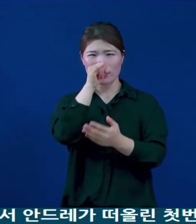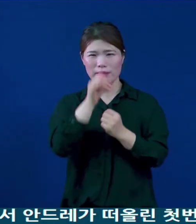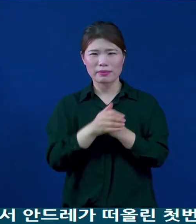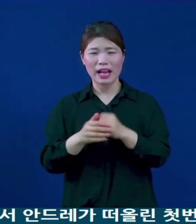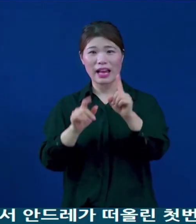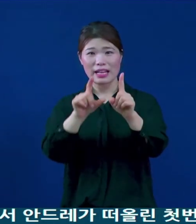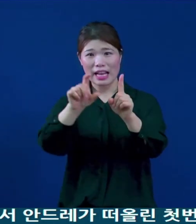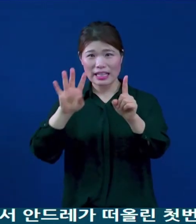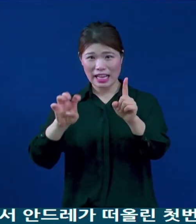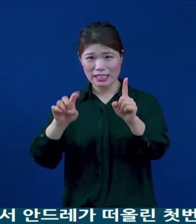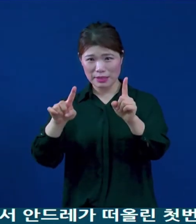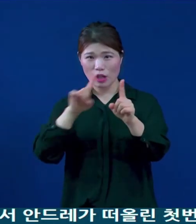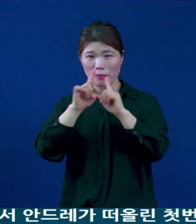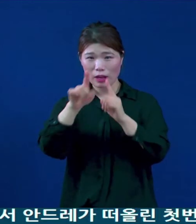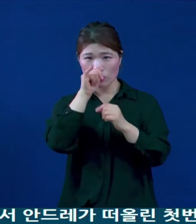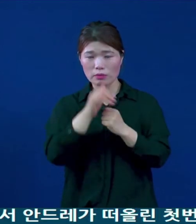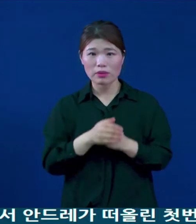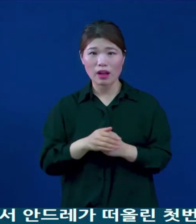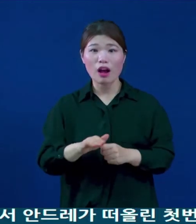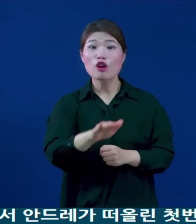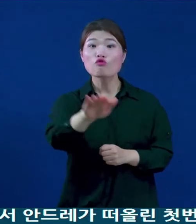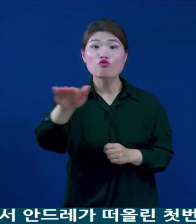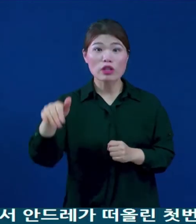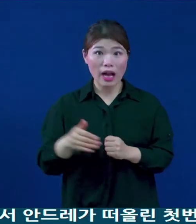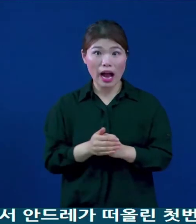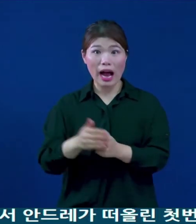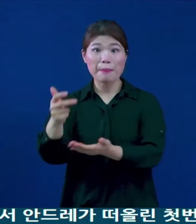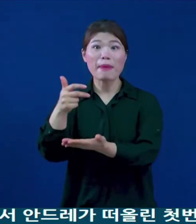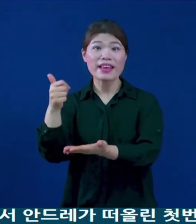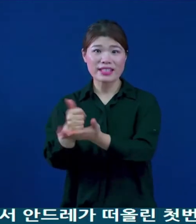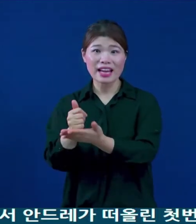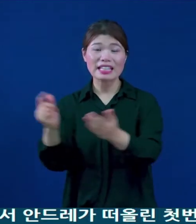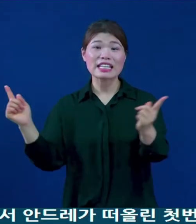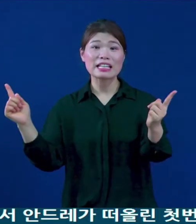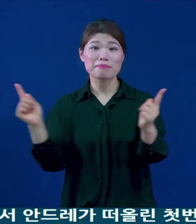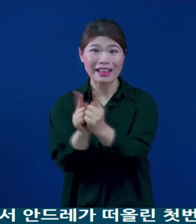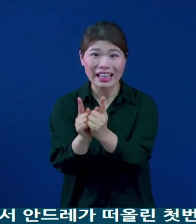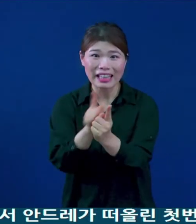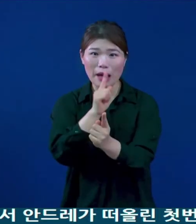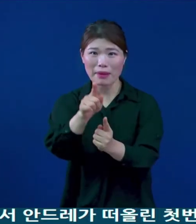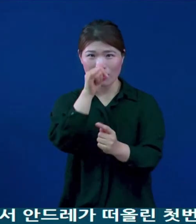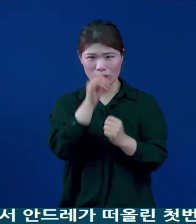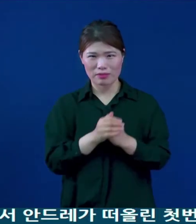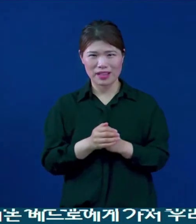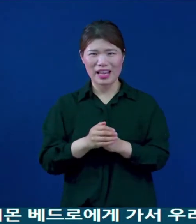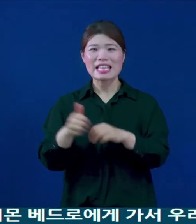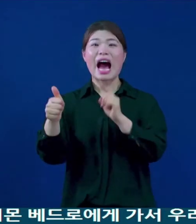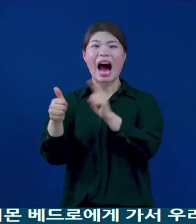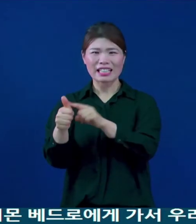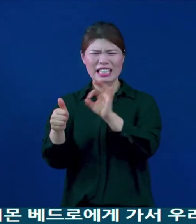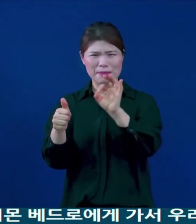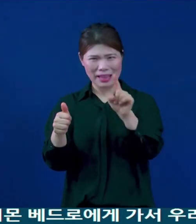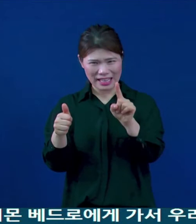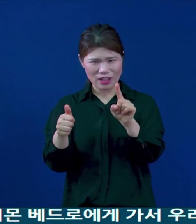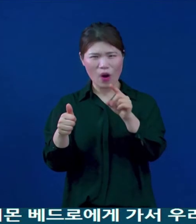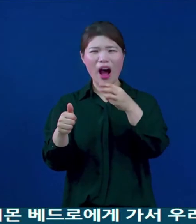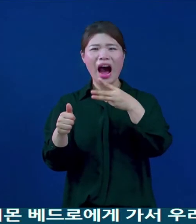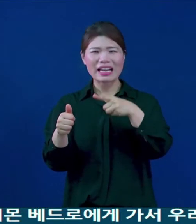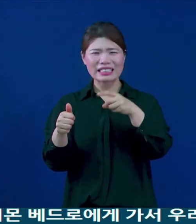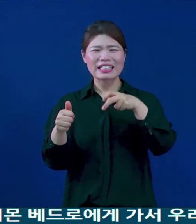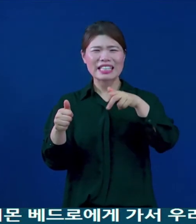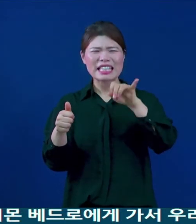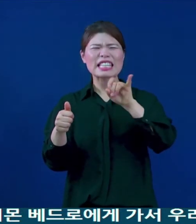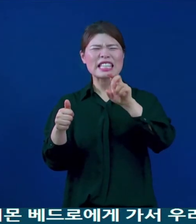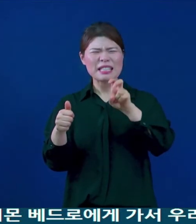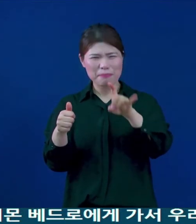41절이에요. 우리가 메시아를 만났다. 아르키메데스는 내가 찾았다 그러는 거예요.